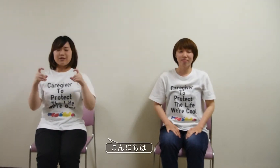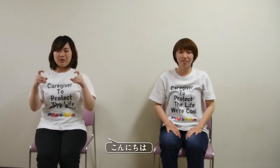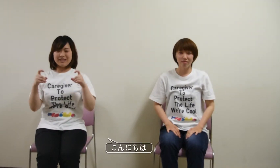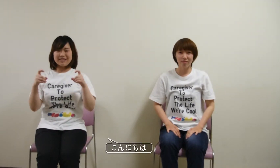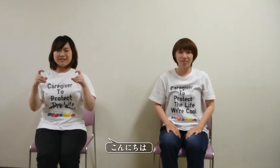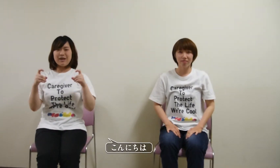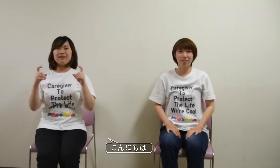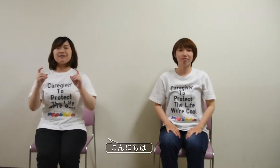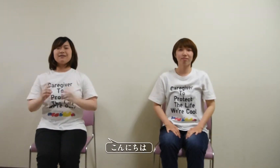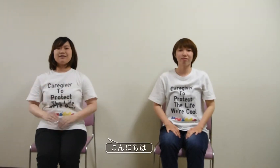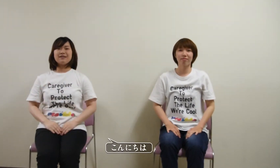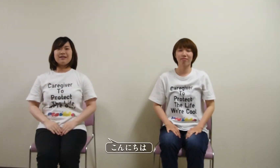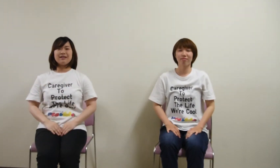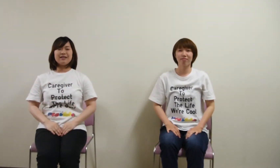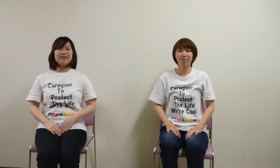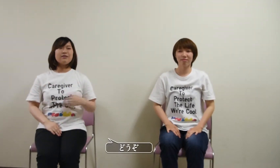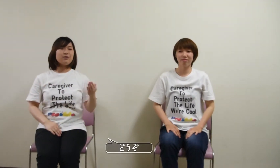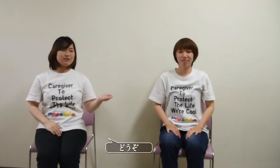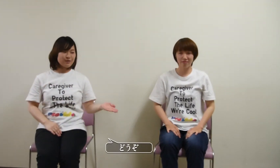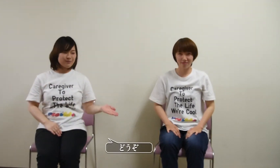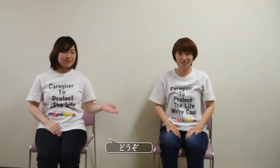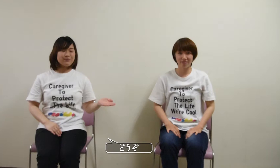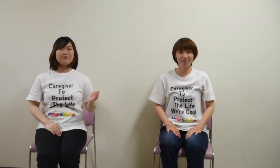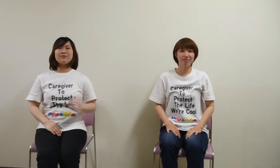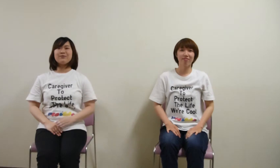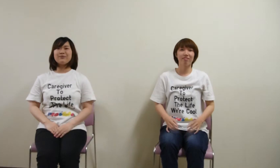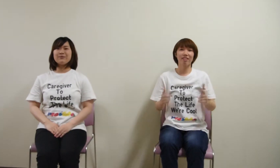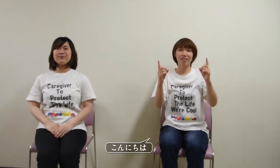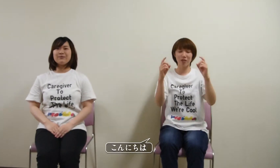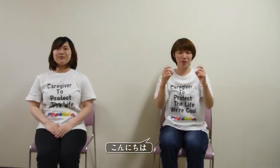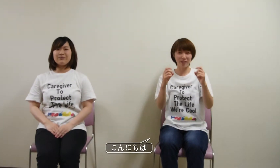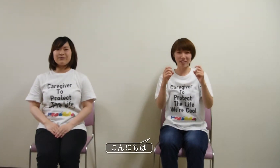こんにちは。どうぞ。 こんにちは。